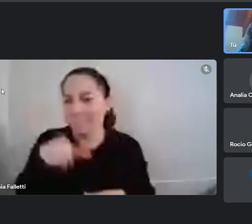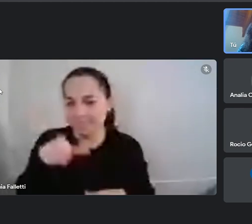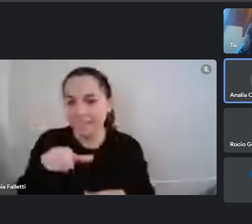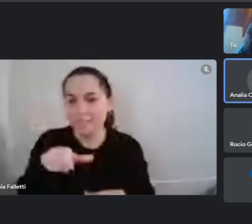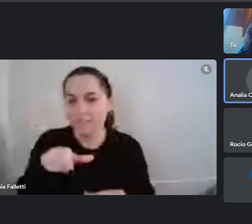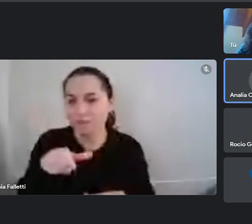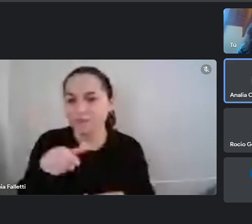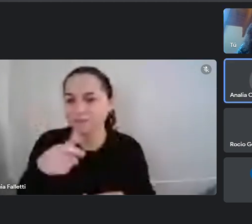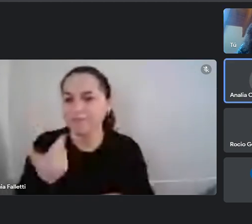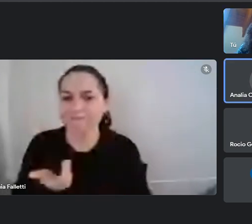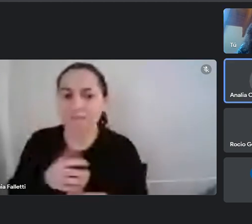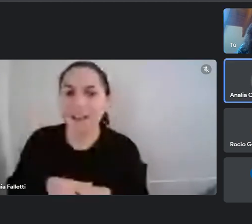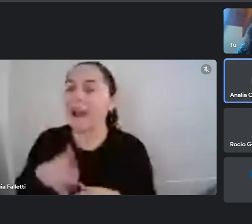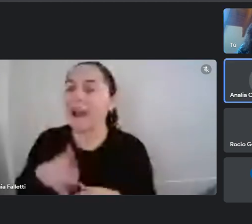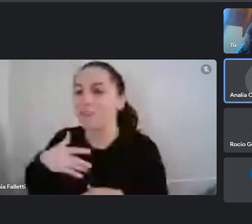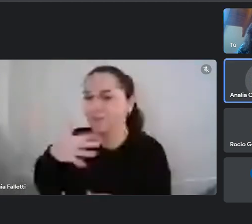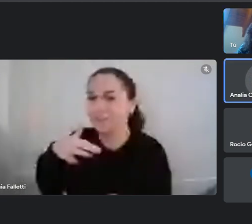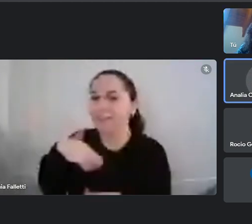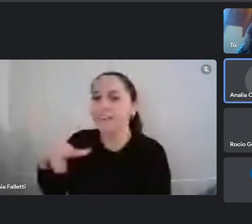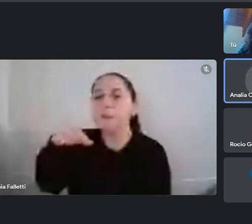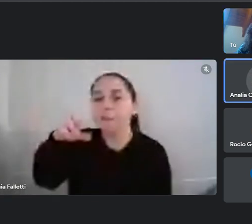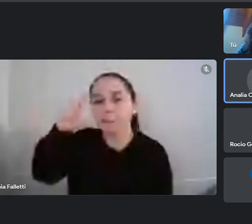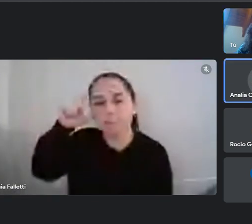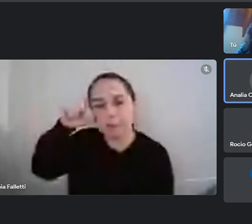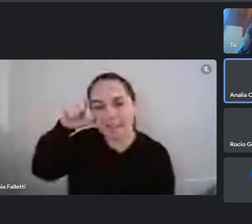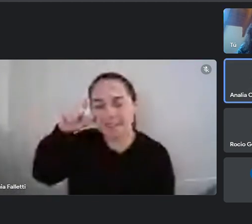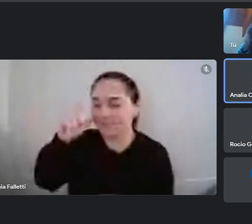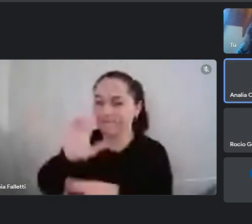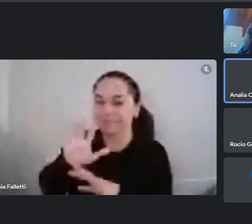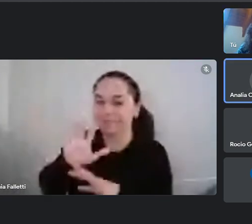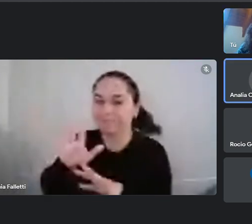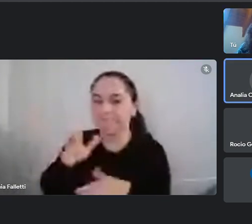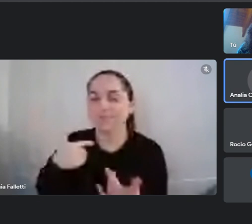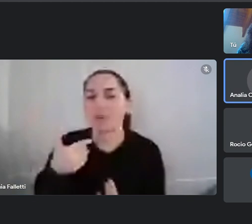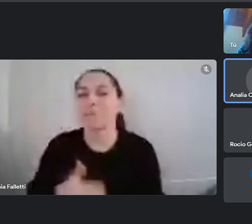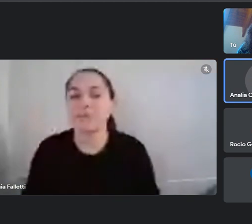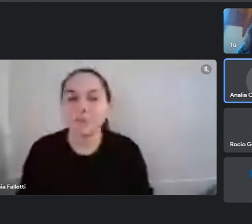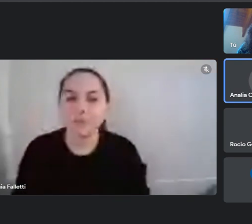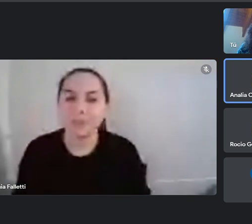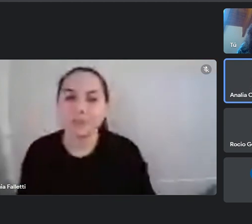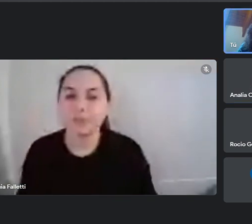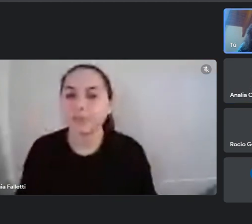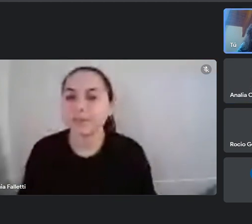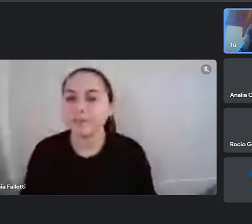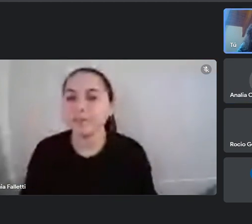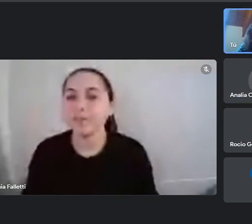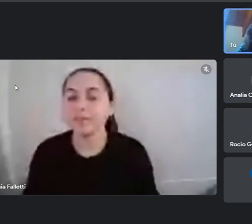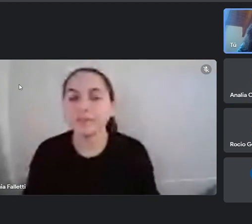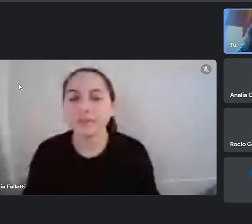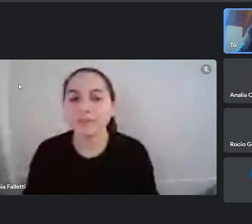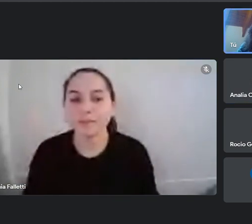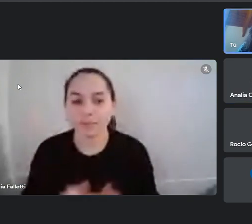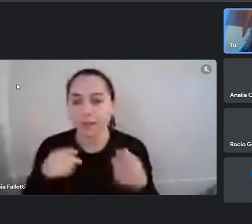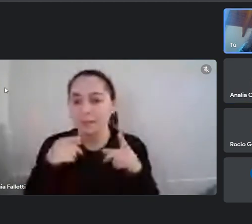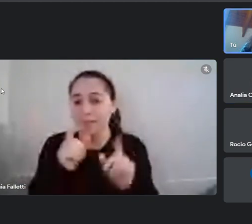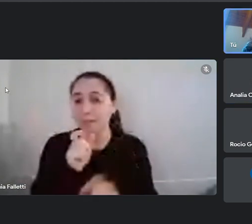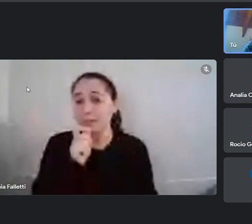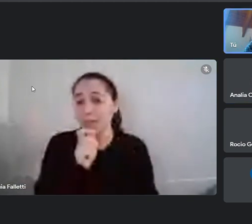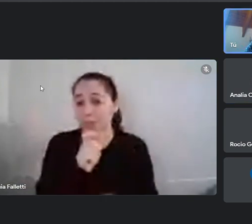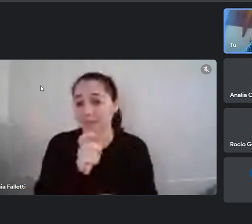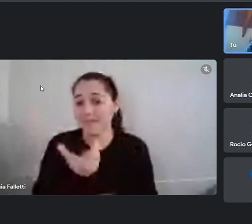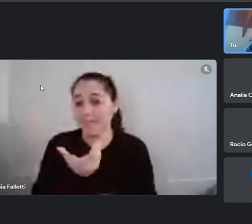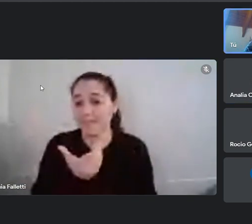Claro, que es el si es hubiese el sido postmodificador, claro. Hubiese estado